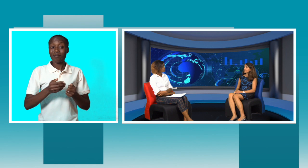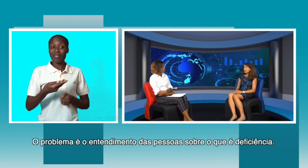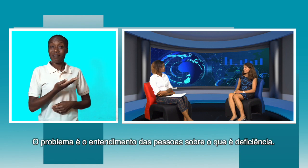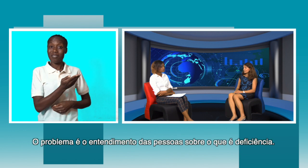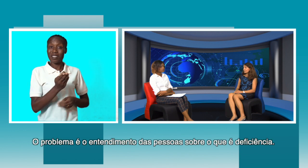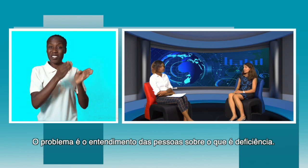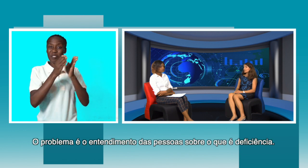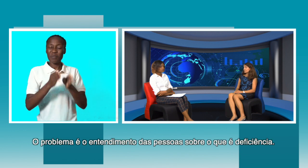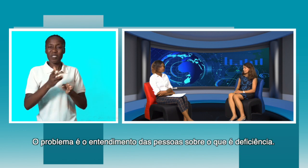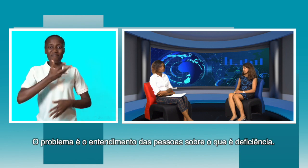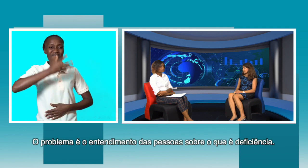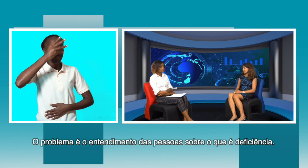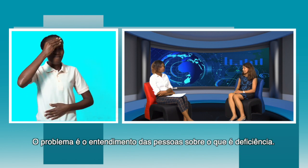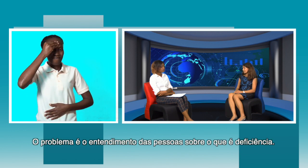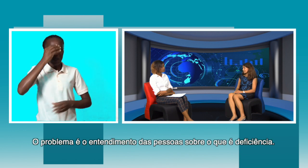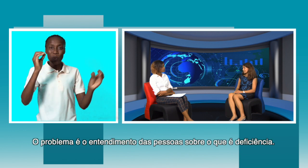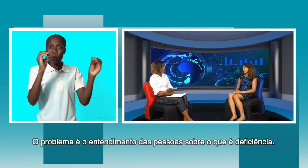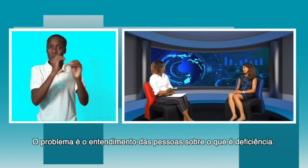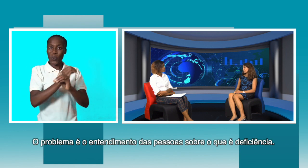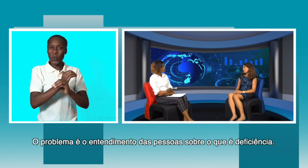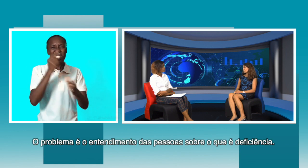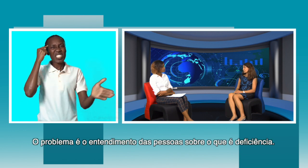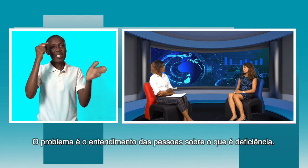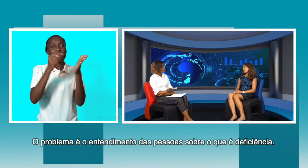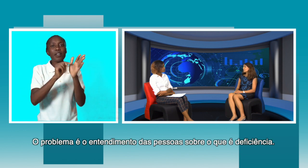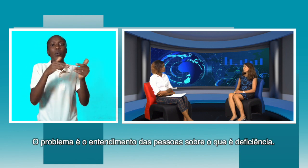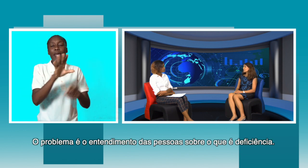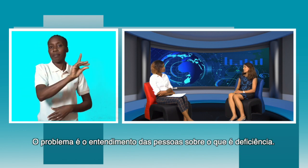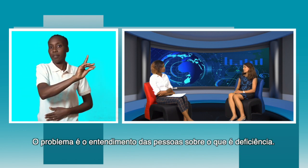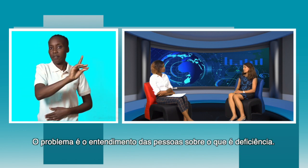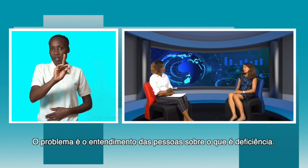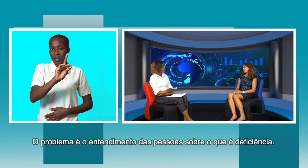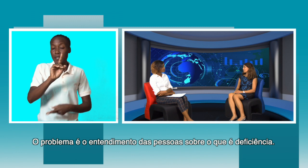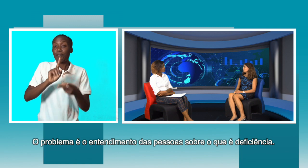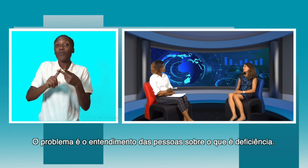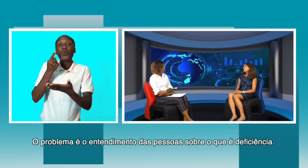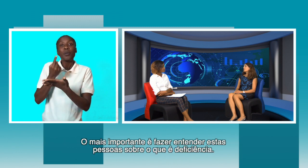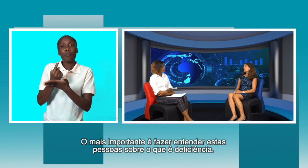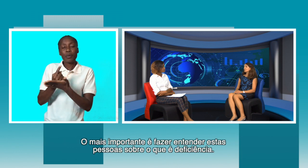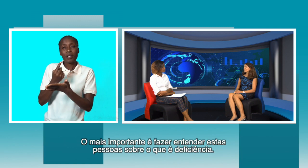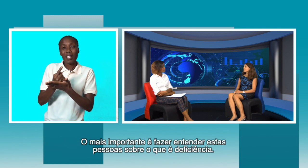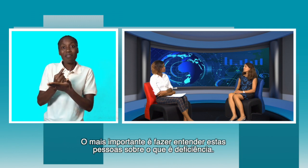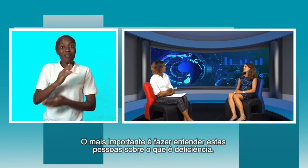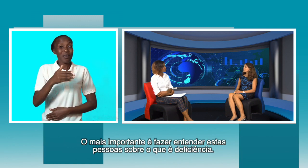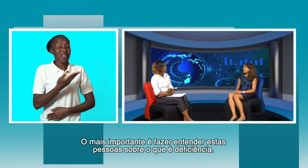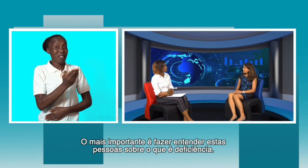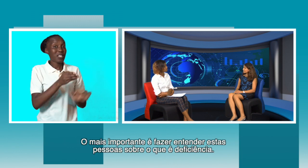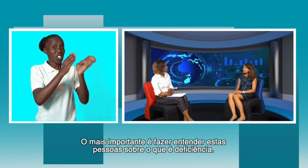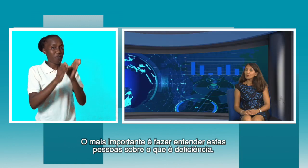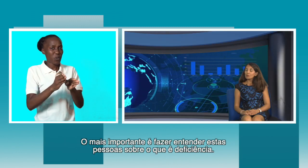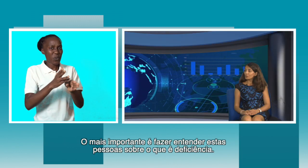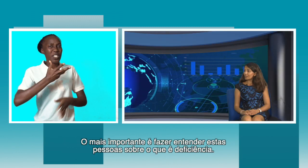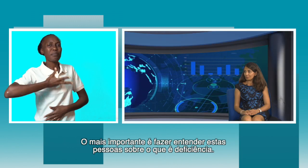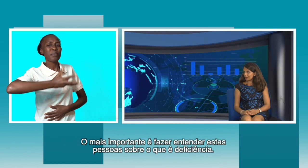O problema é o entendimento das pessoas sobre o que é deficiência. O mais importante